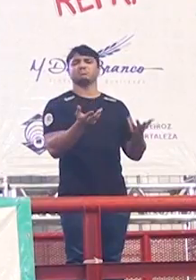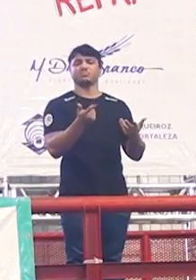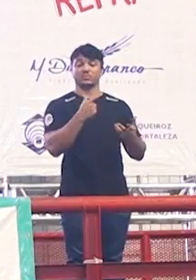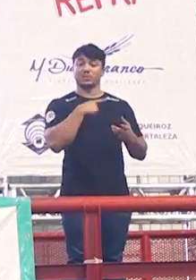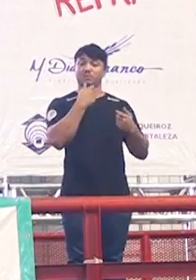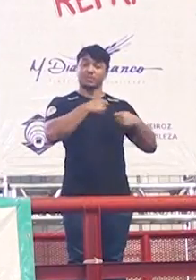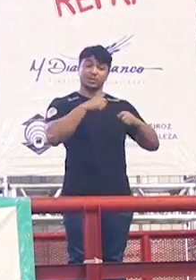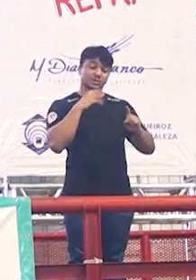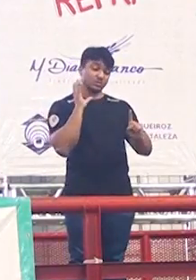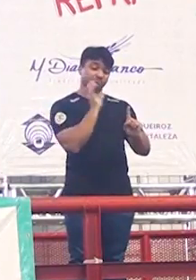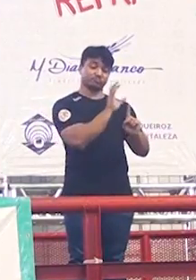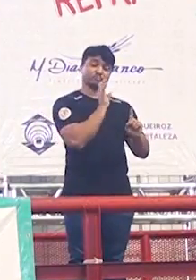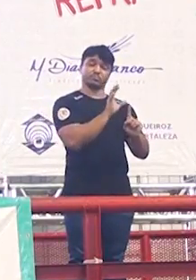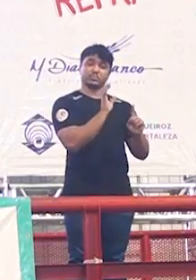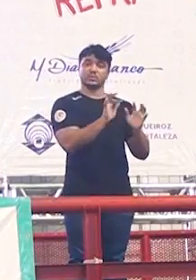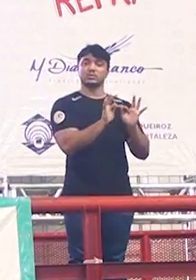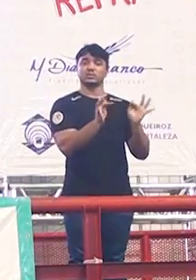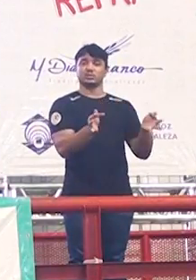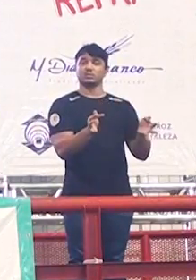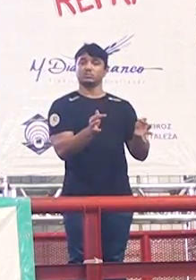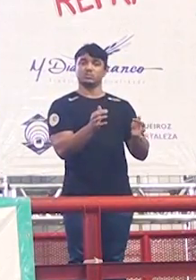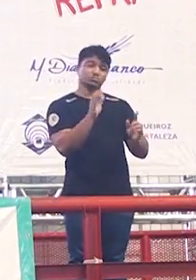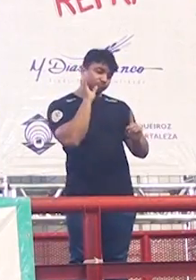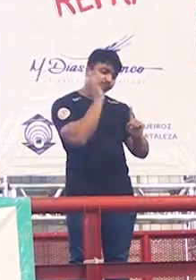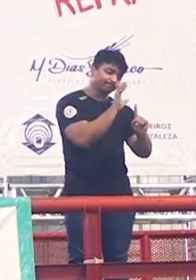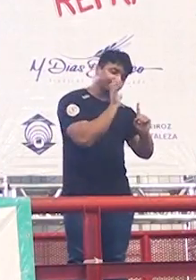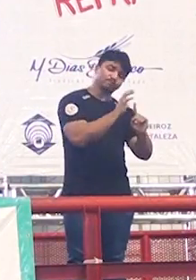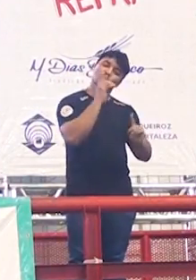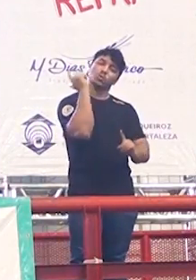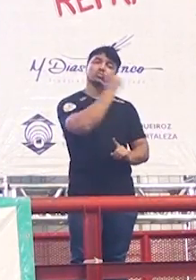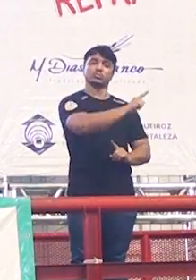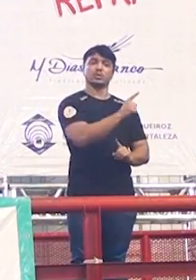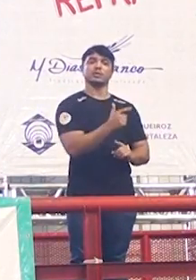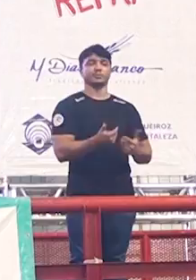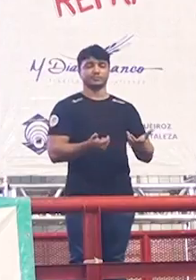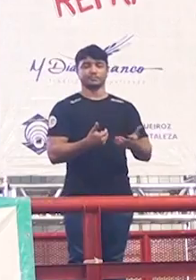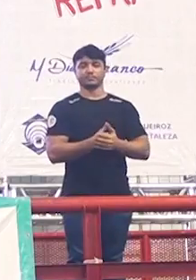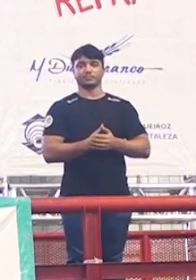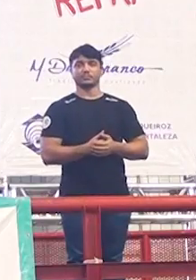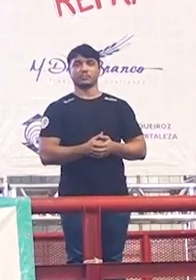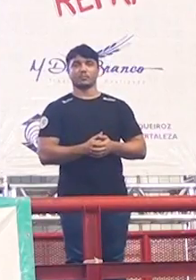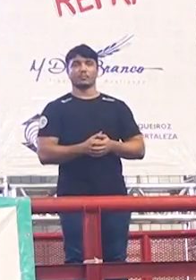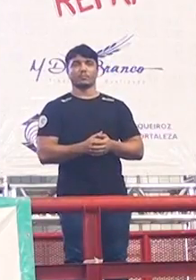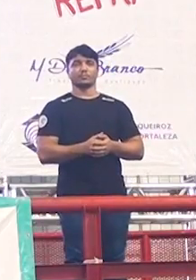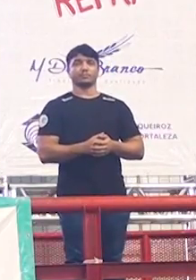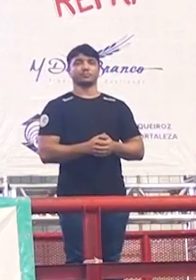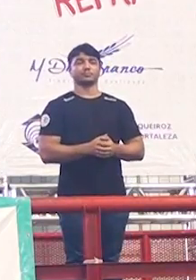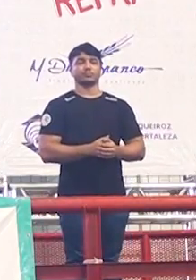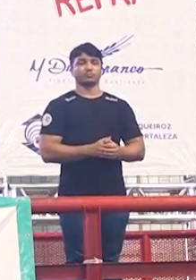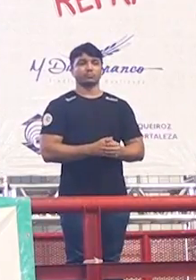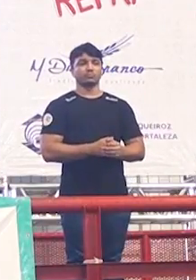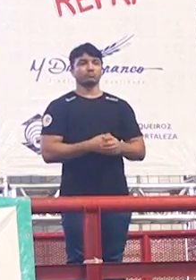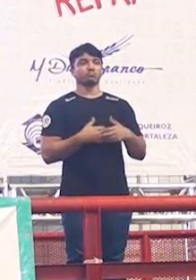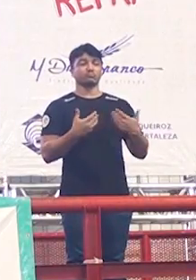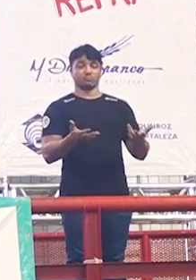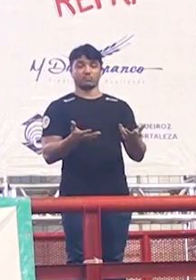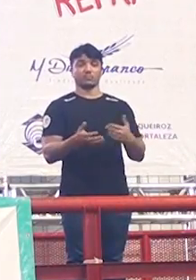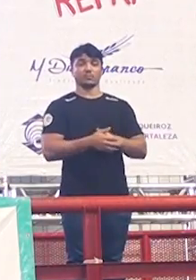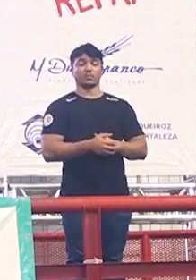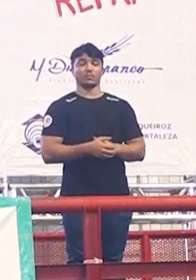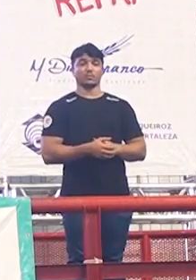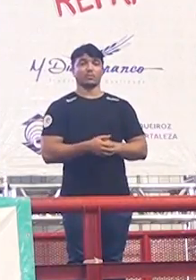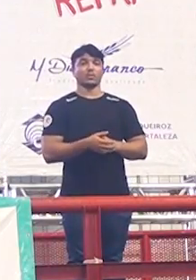um estímulo. Estimulado você consegue coisas que você talvez nem imagine conseguir. Então, a dica